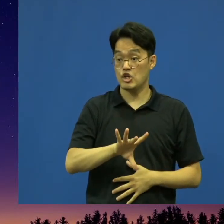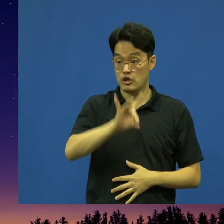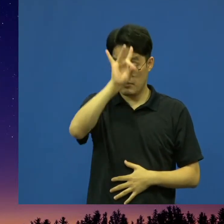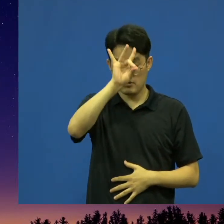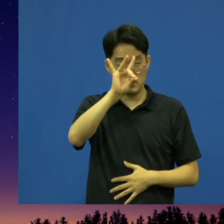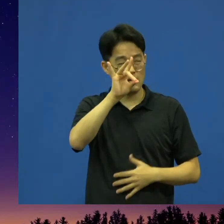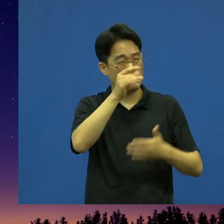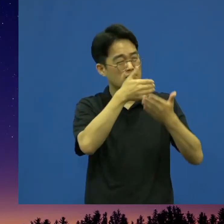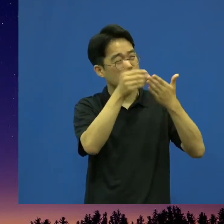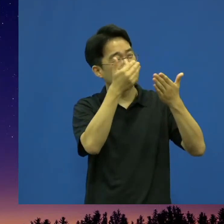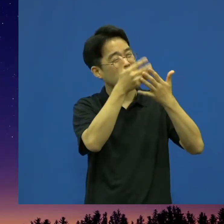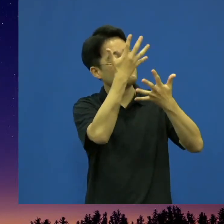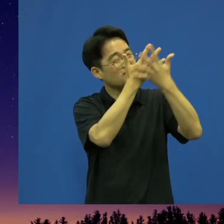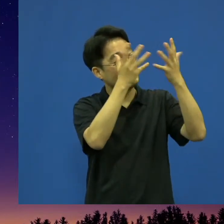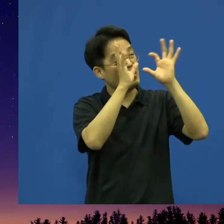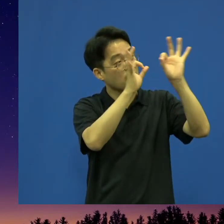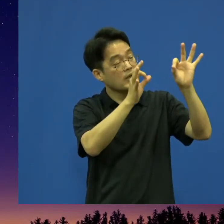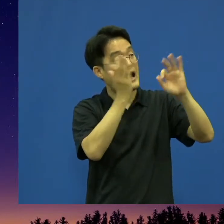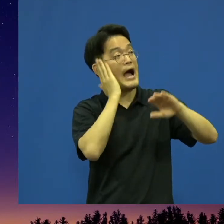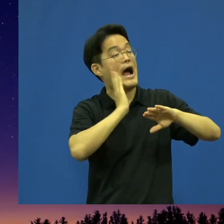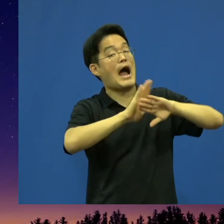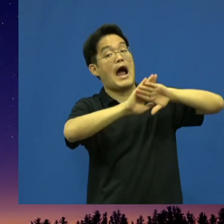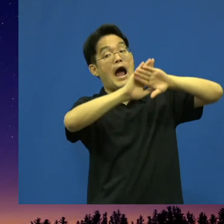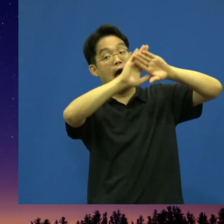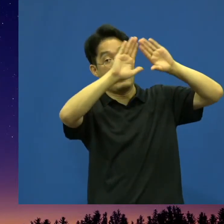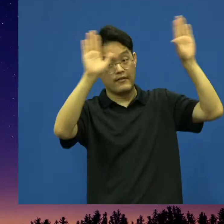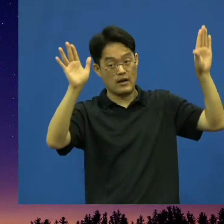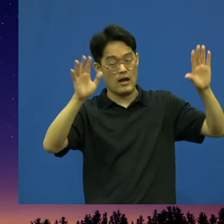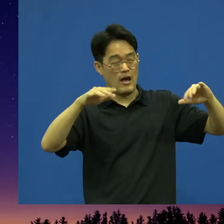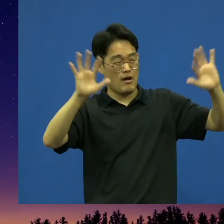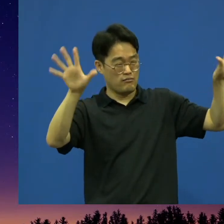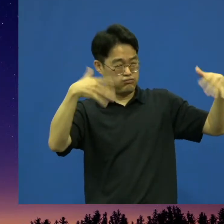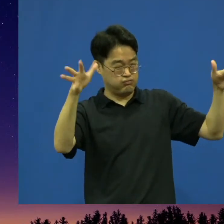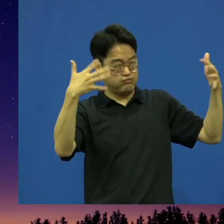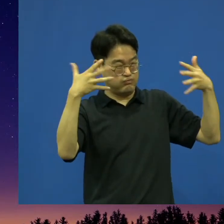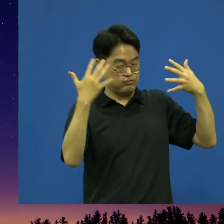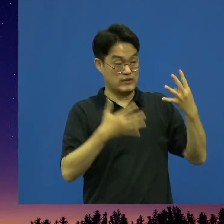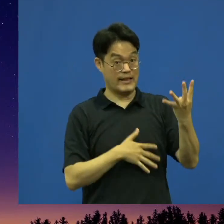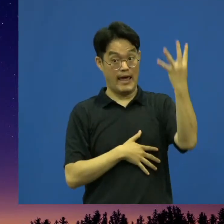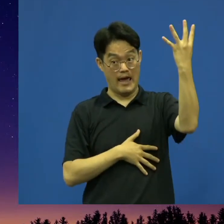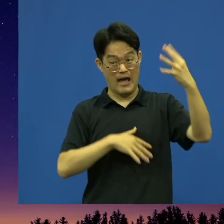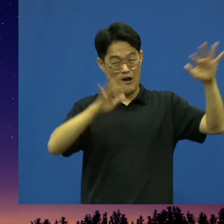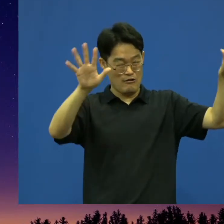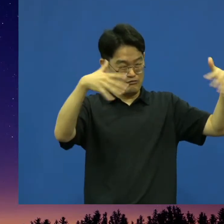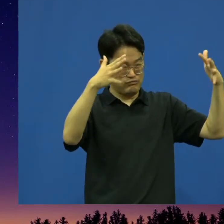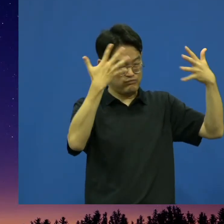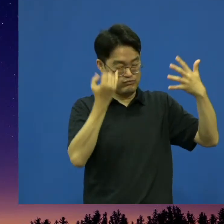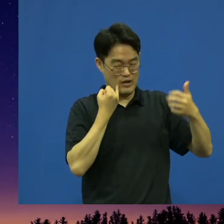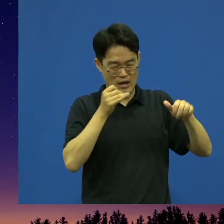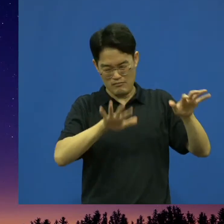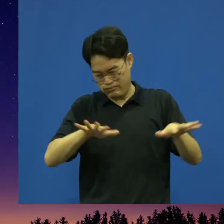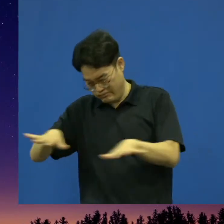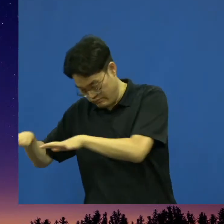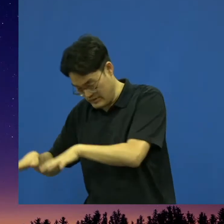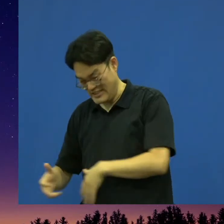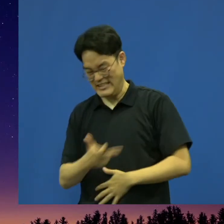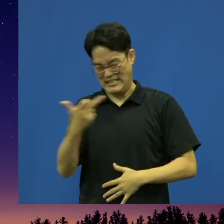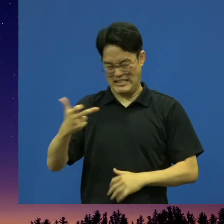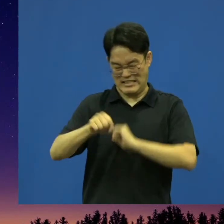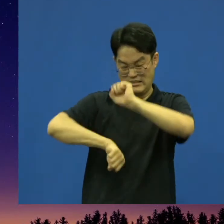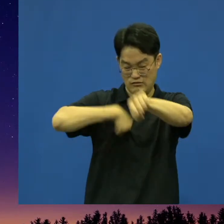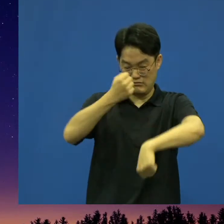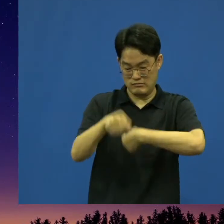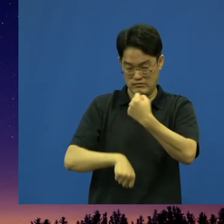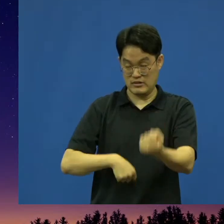뭔가? 하늘에 네 바람이 큰 바다로 몰려 불더니 큰 짐승 넷이 바다에서 나왔는데